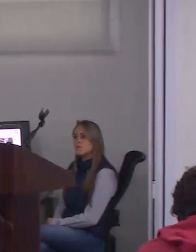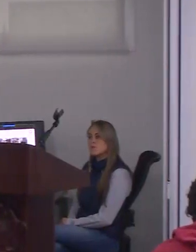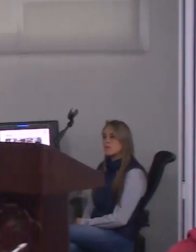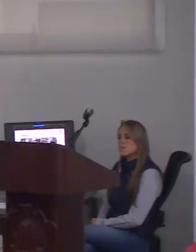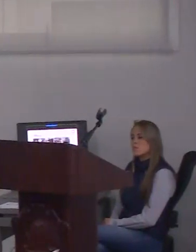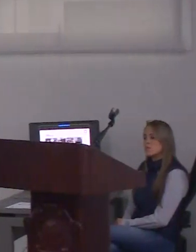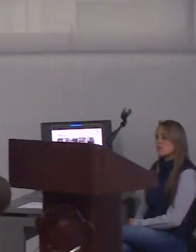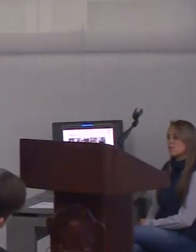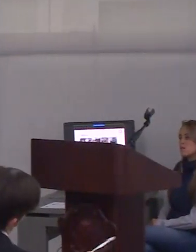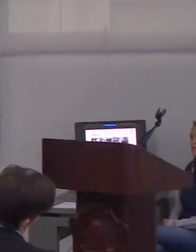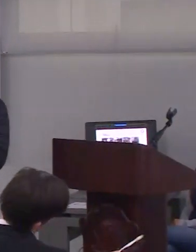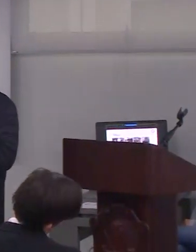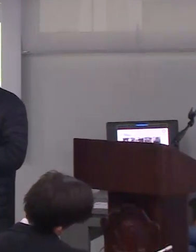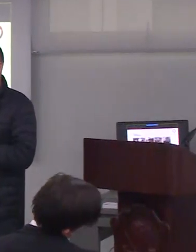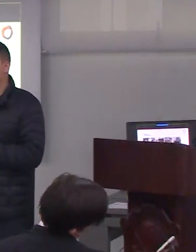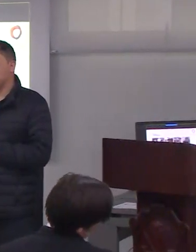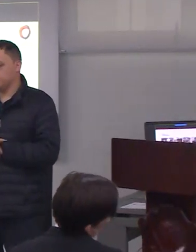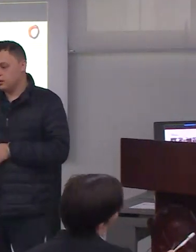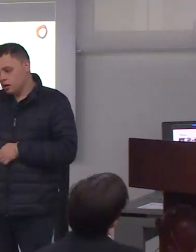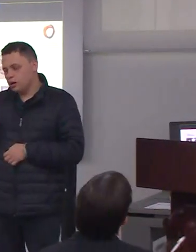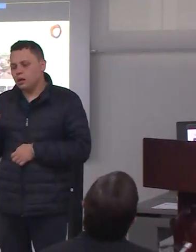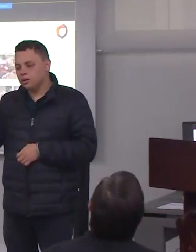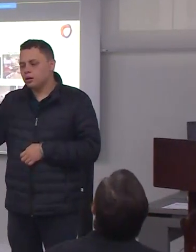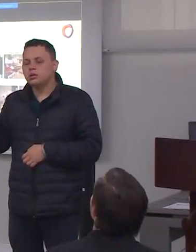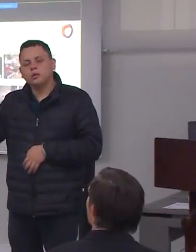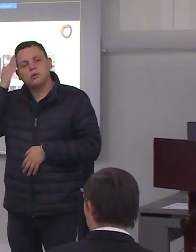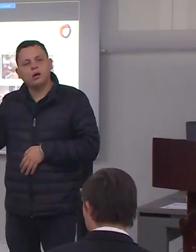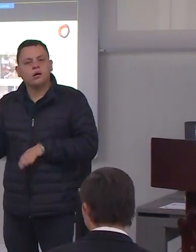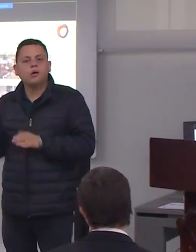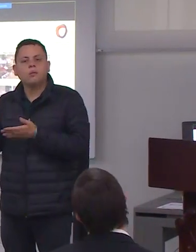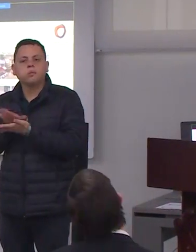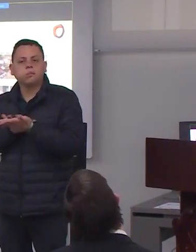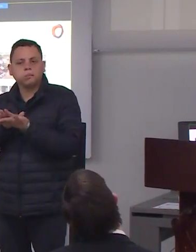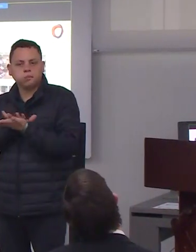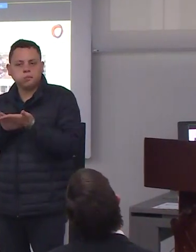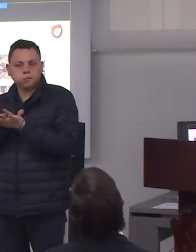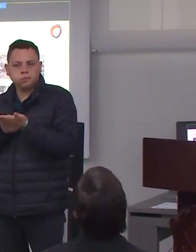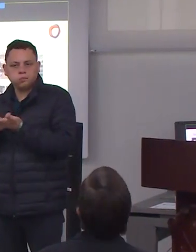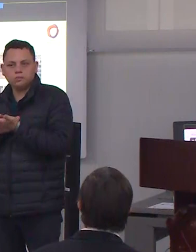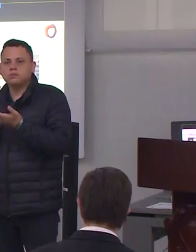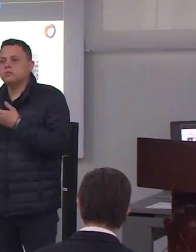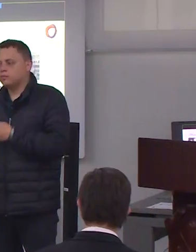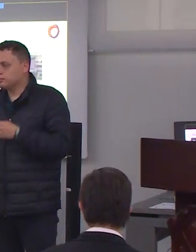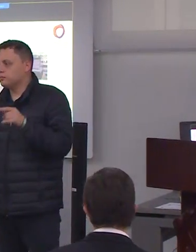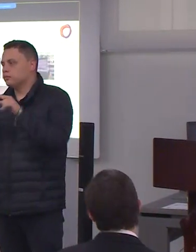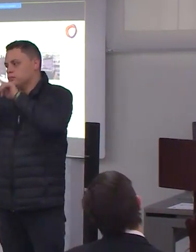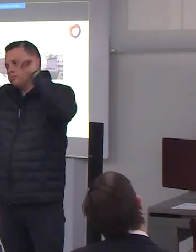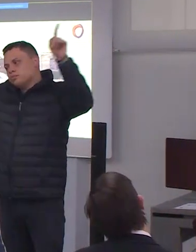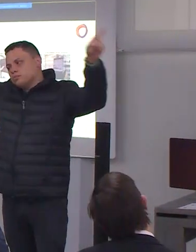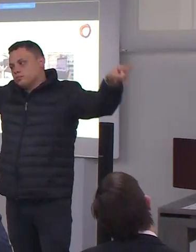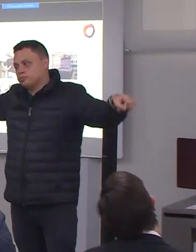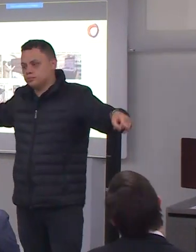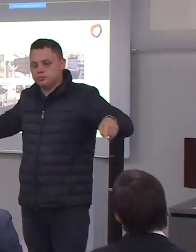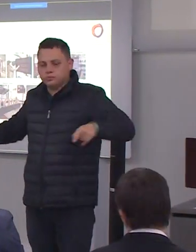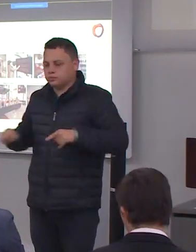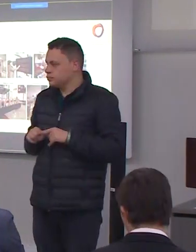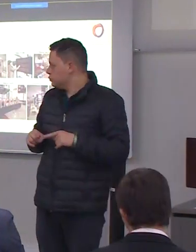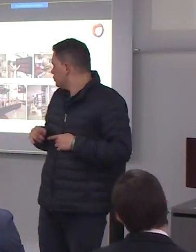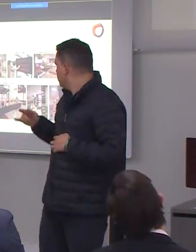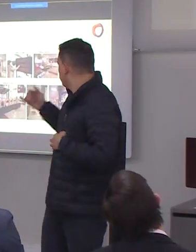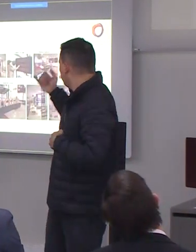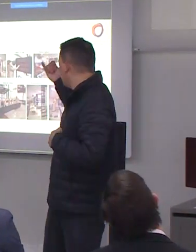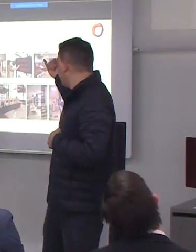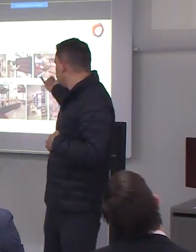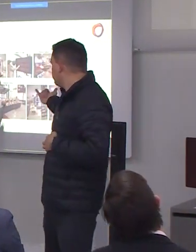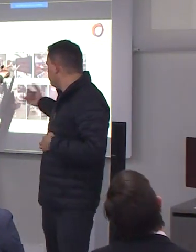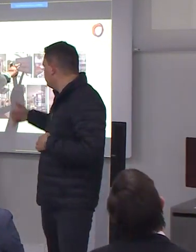mundo aprenda un poco por lo menos que sepan que existe el braille entonces hicimos un tablero grande que es este que ustedes